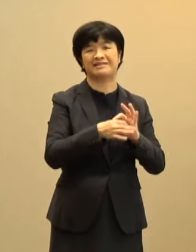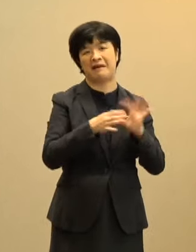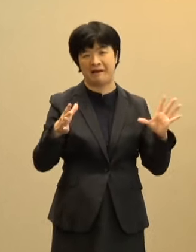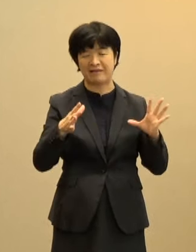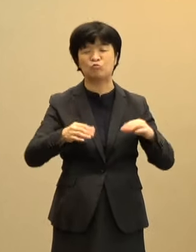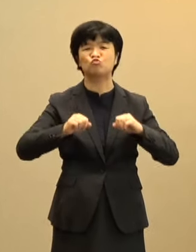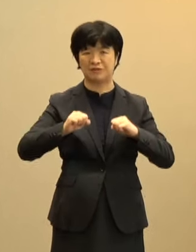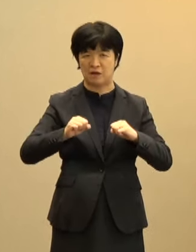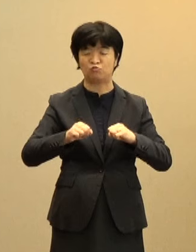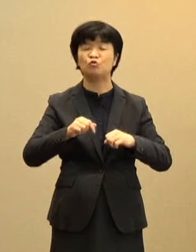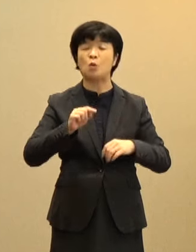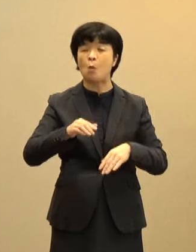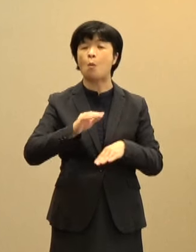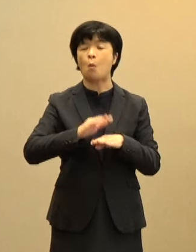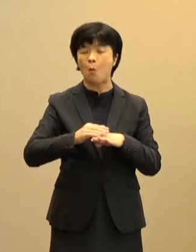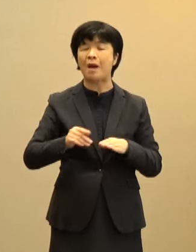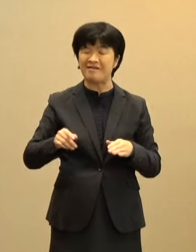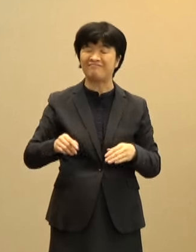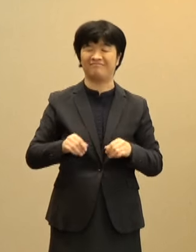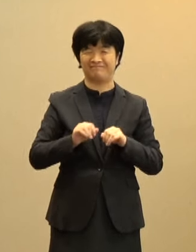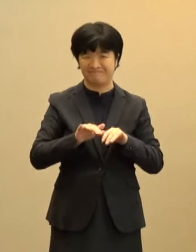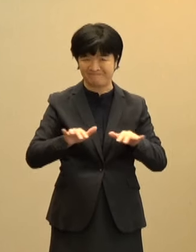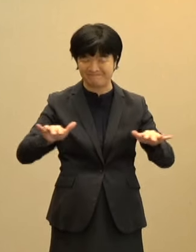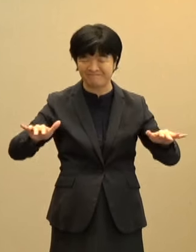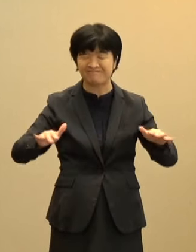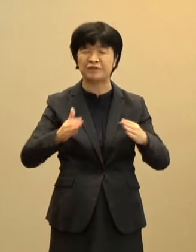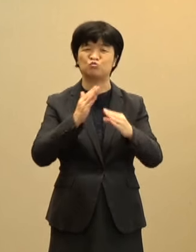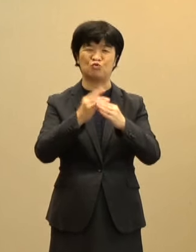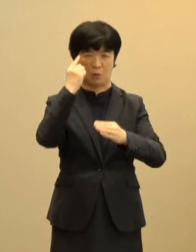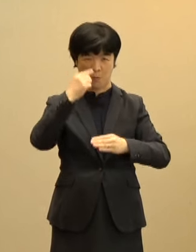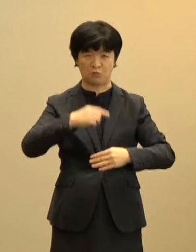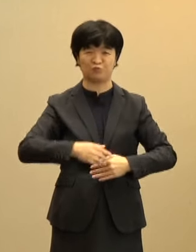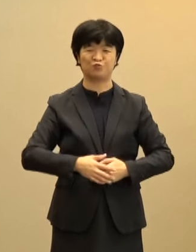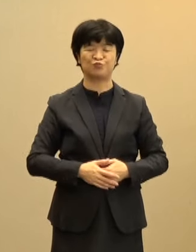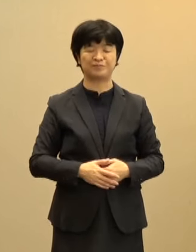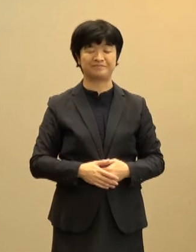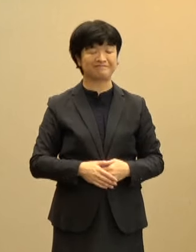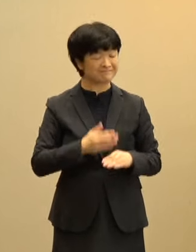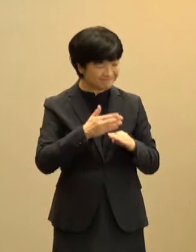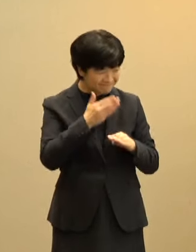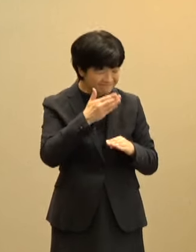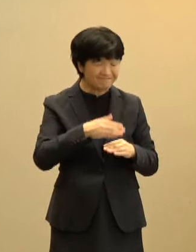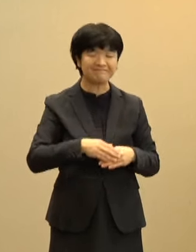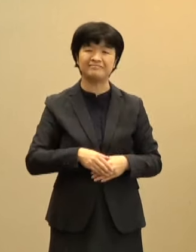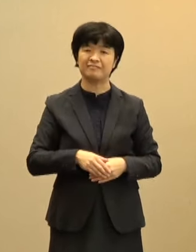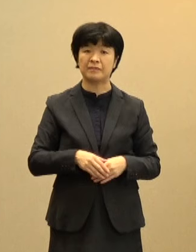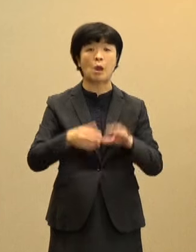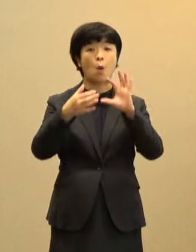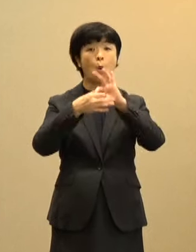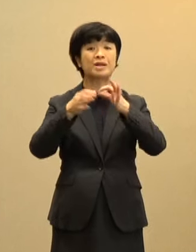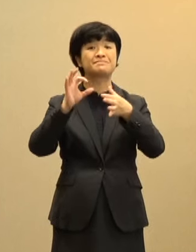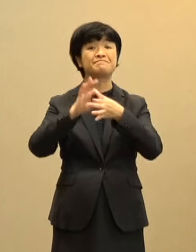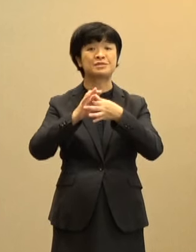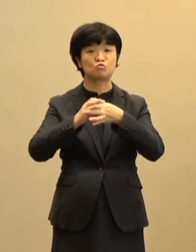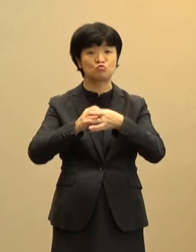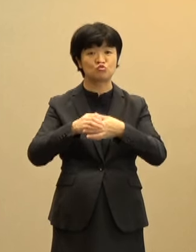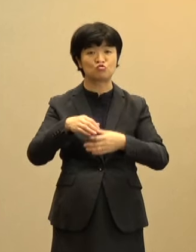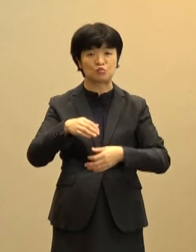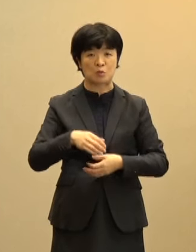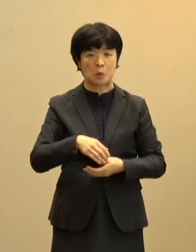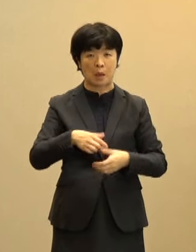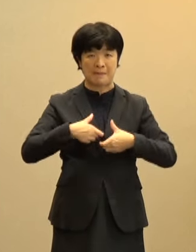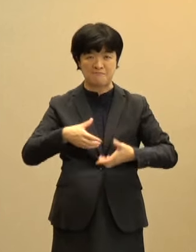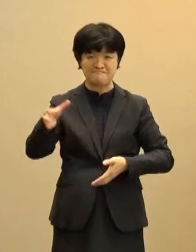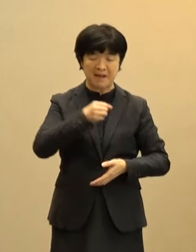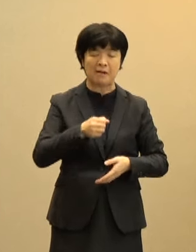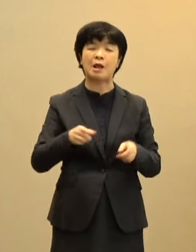にですね、広がっているというふうに考えます。 ありがとうございます。で、オリンピックの受賞者と合わせて今度10月